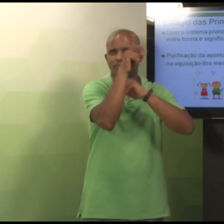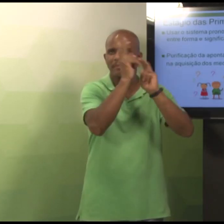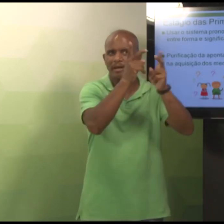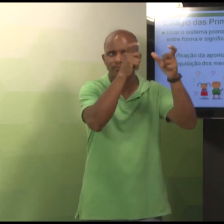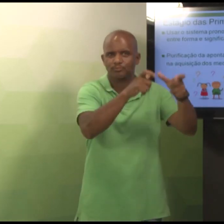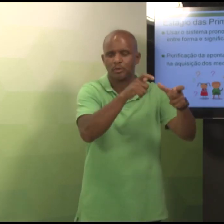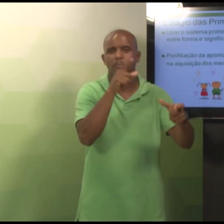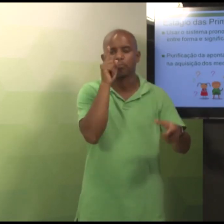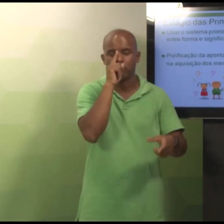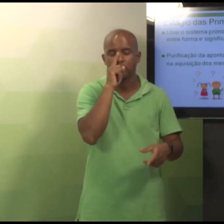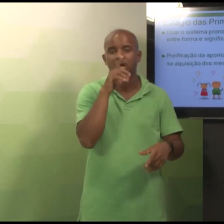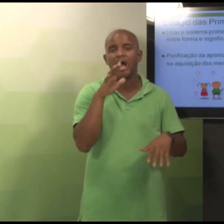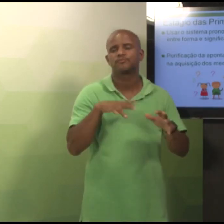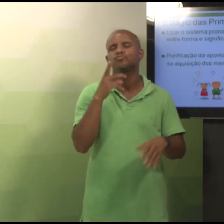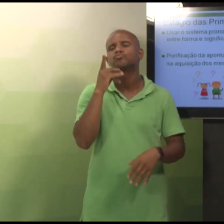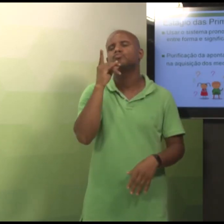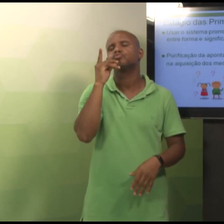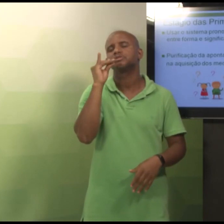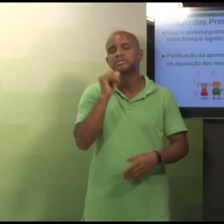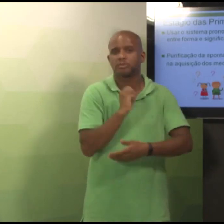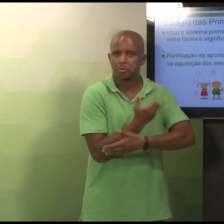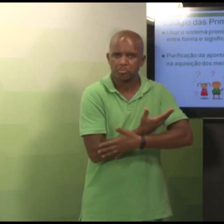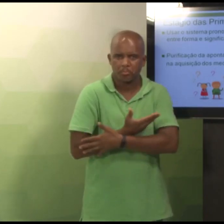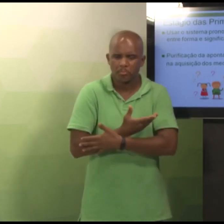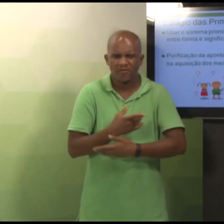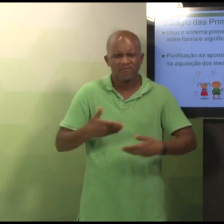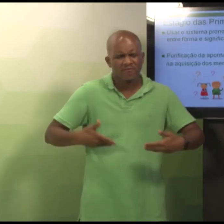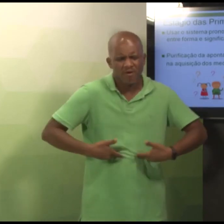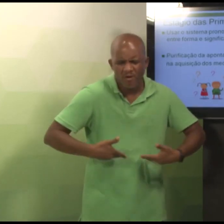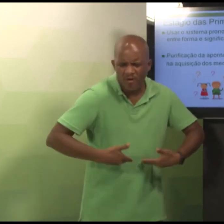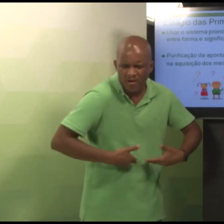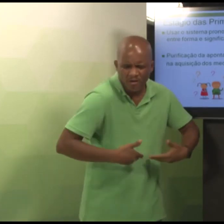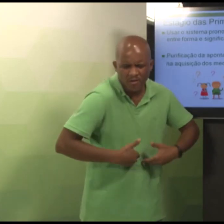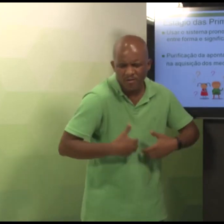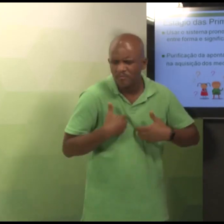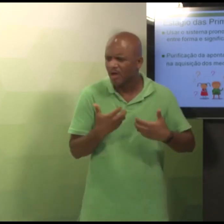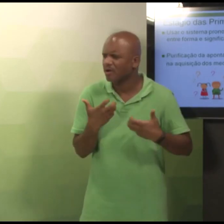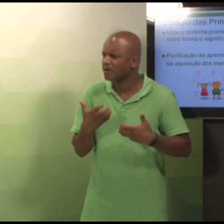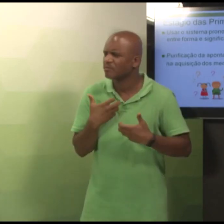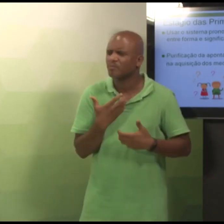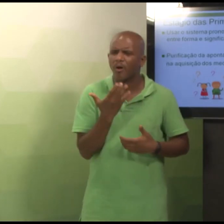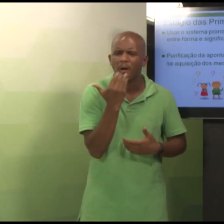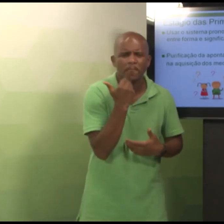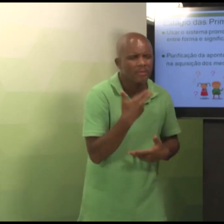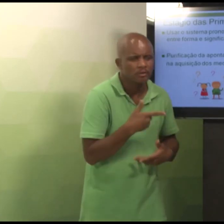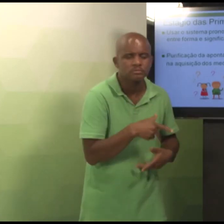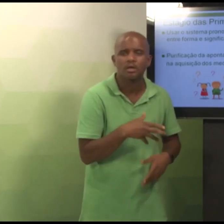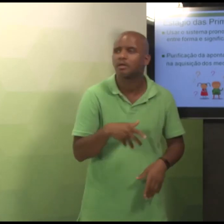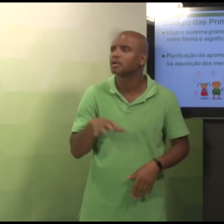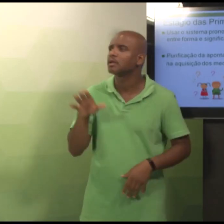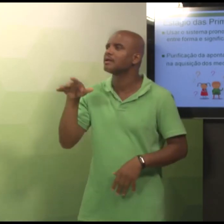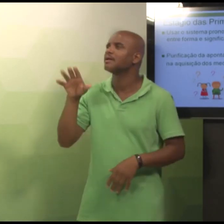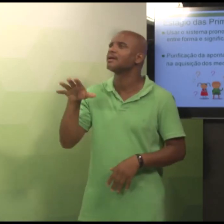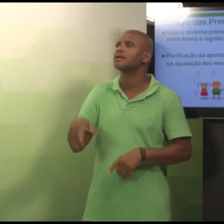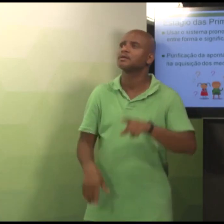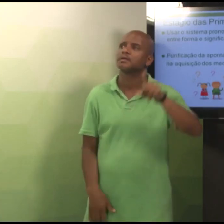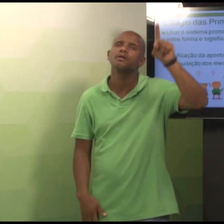ver. Ela vai memorizar isso, onde foi guardado. Ela vai marcar este lugar. Quando essa criança estiver